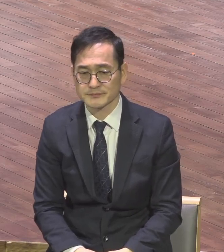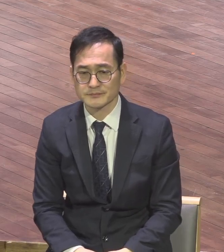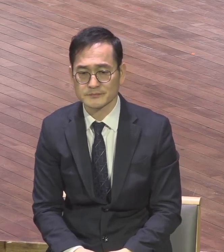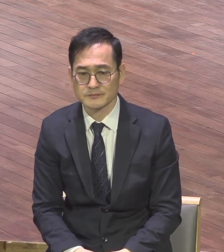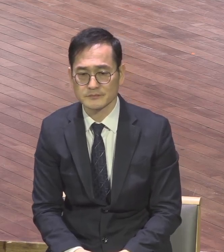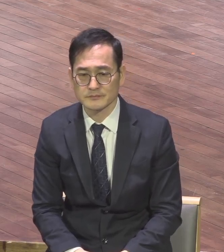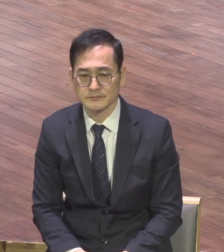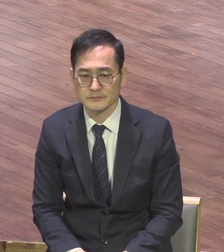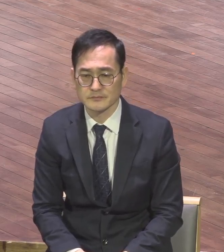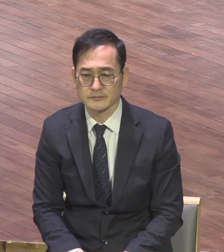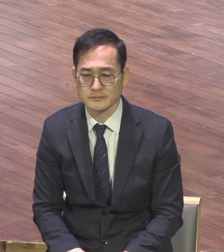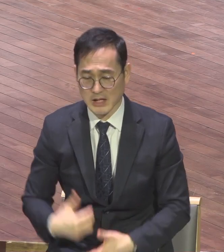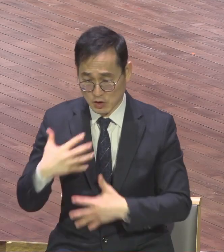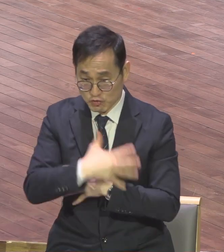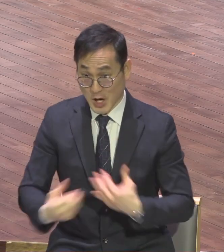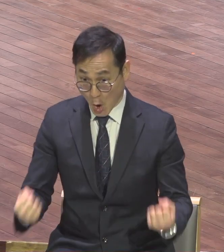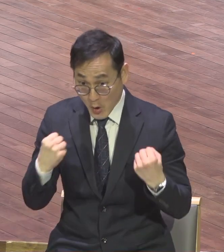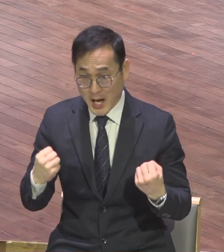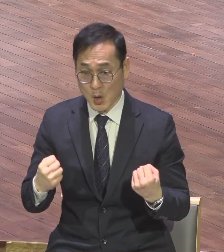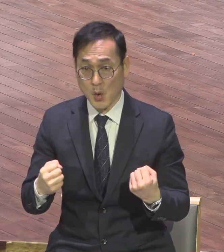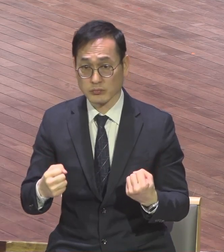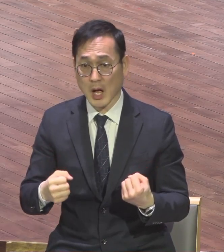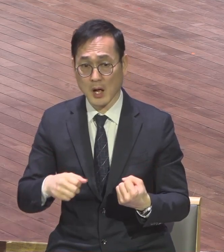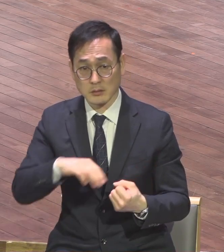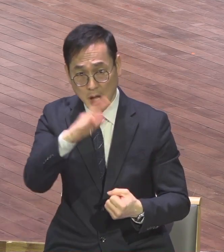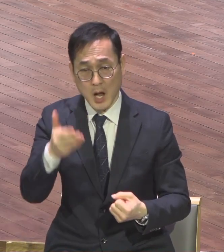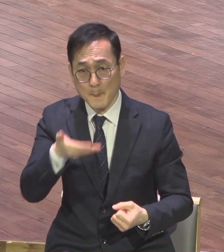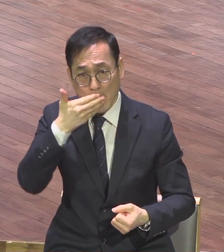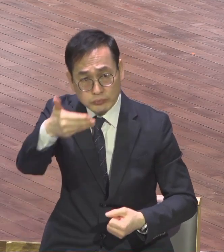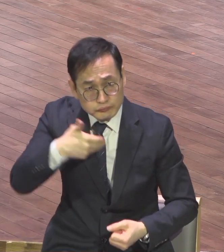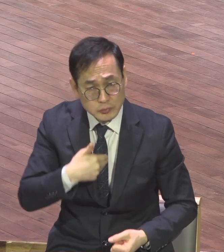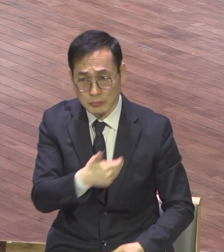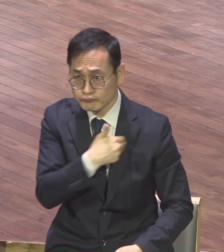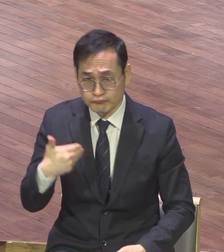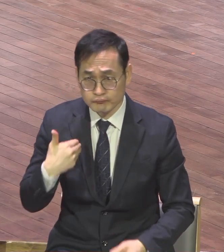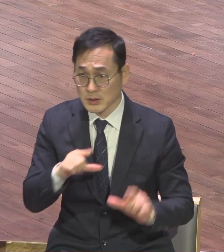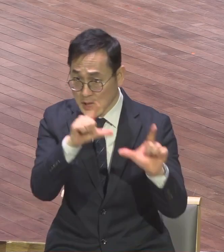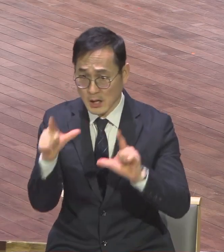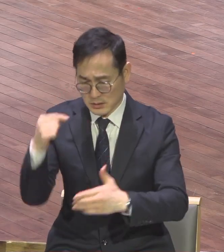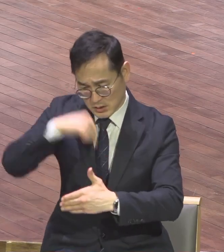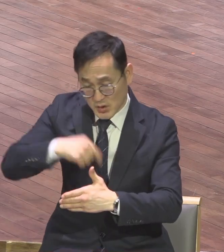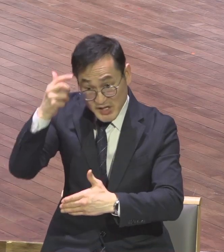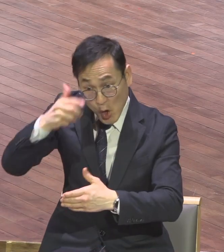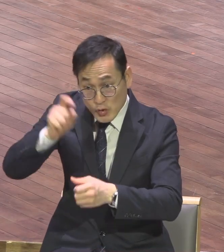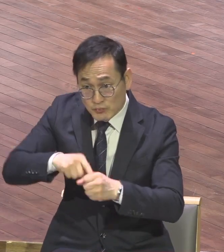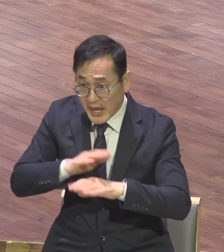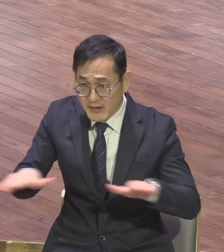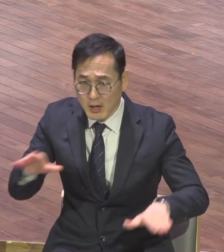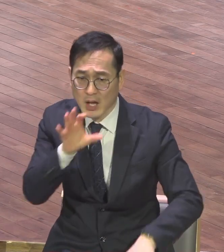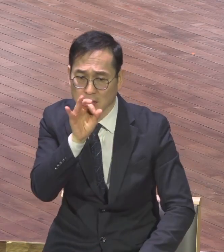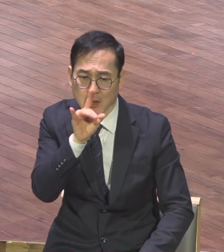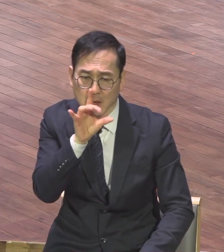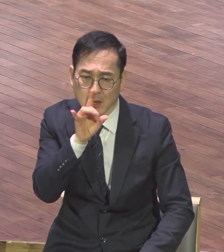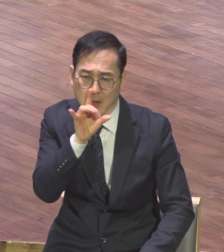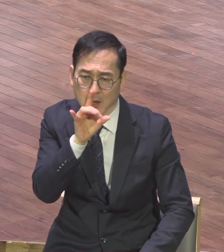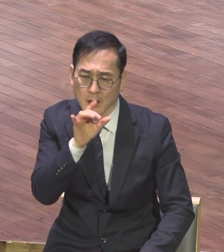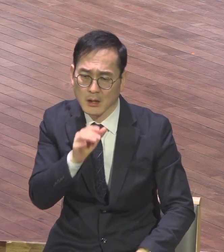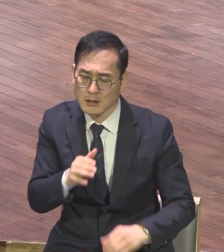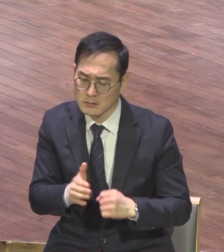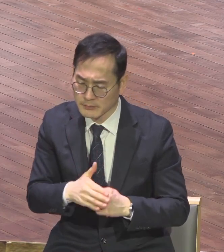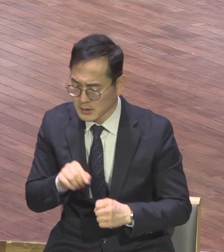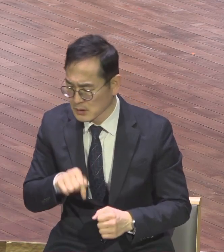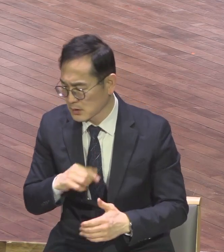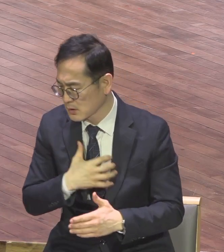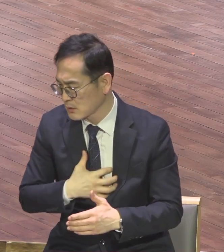좋은 조건이 있다고 문제가 안 오는 것이 아니라는 겁니다. 요즘 많은 사람들이 이 밥을 먹을